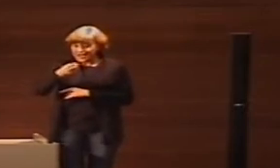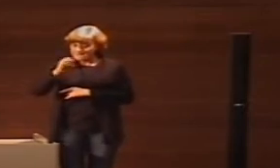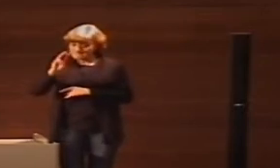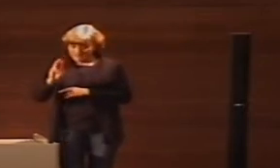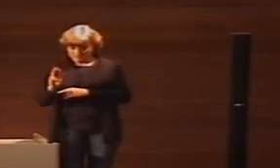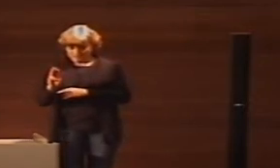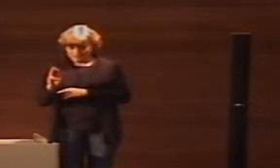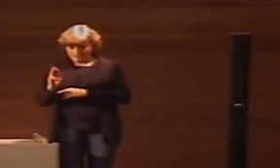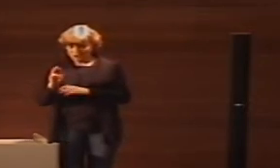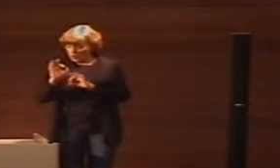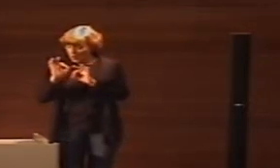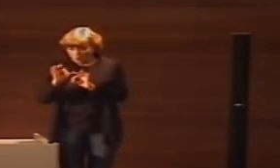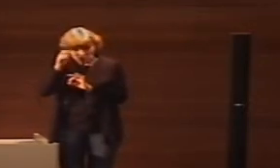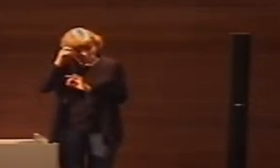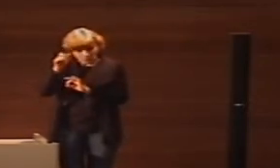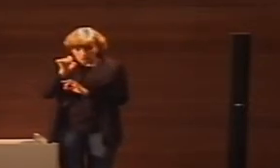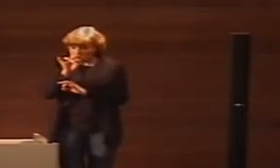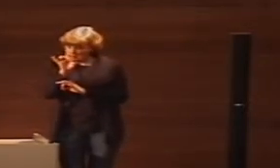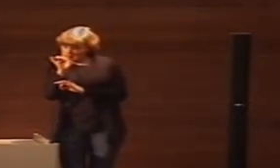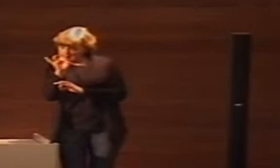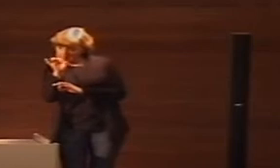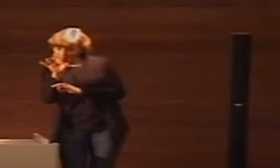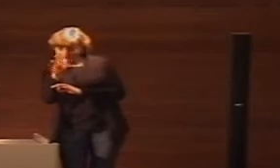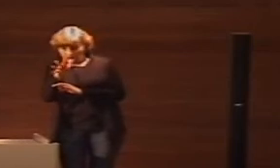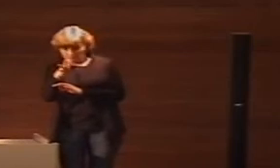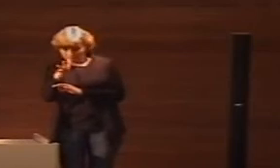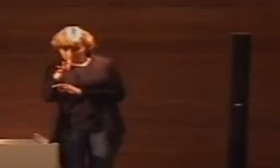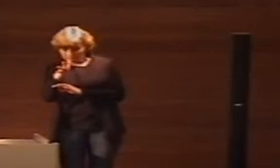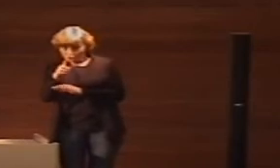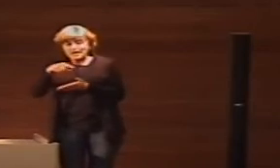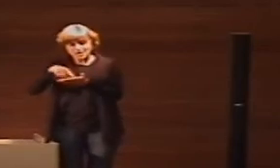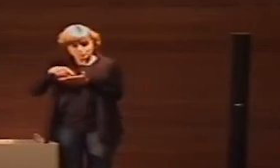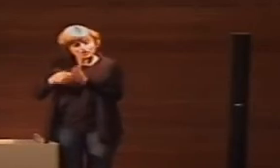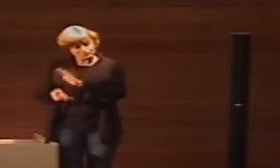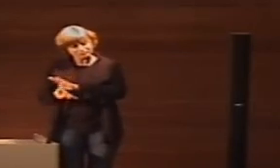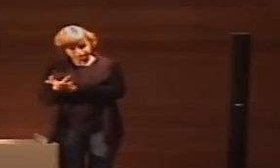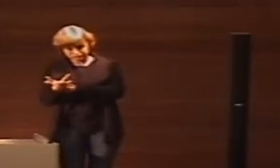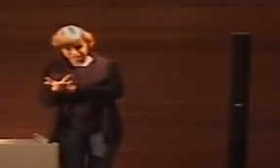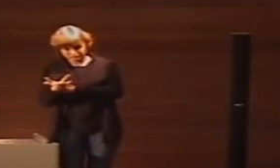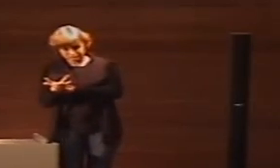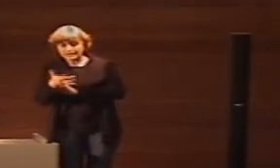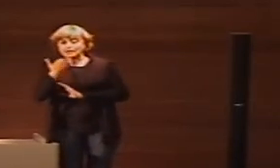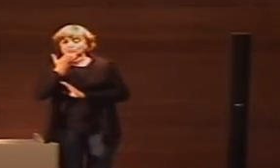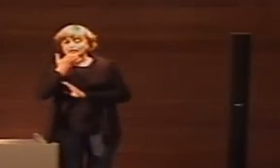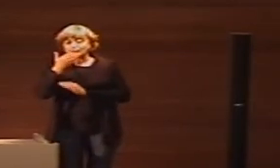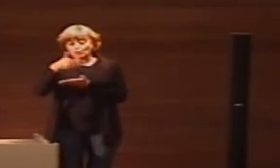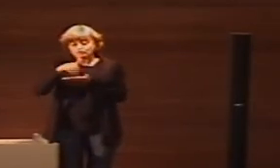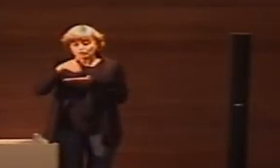puerta, solamente estos 10, 13 son con pago por generación, ¿no? En cambio, en materia de residuos comerciales,